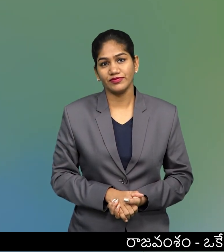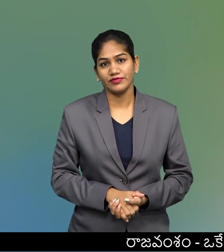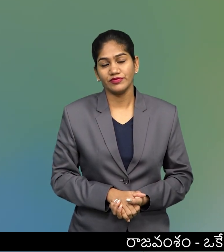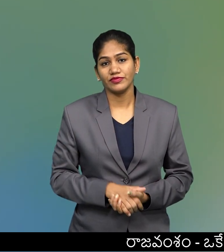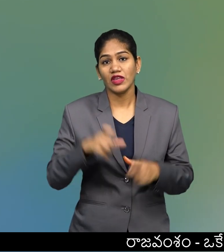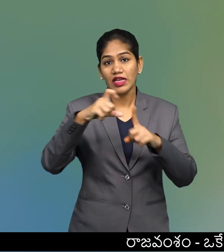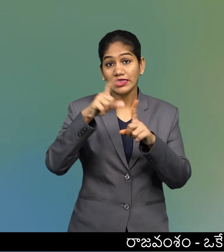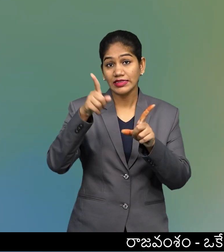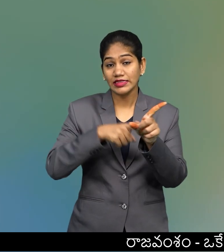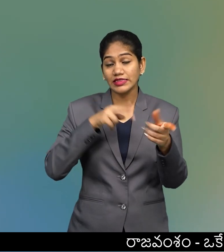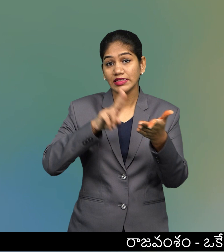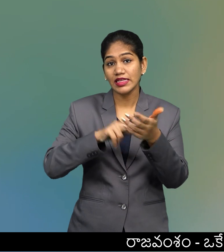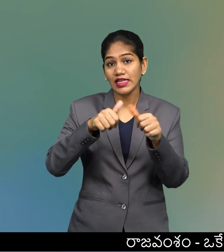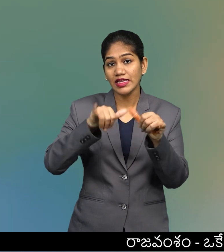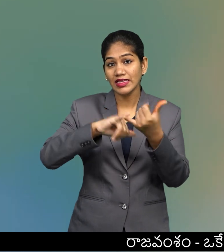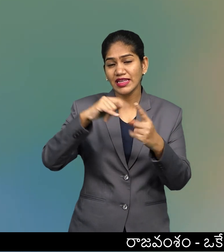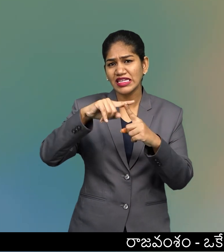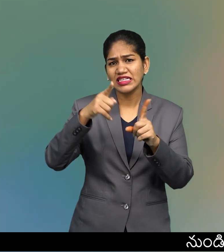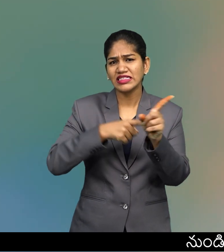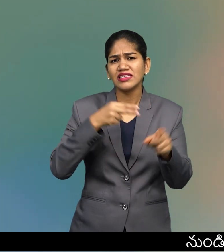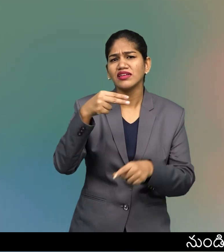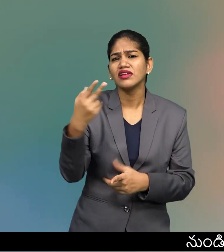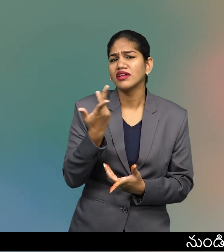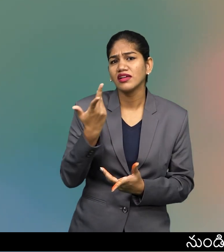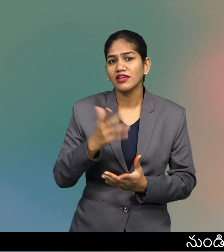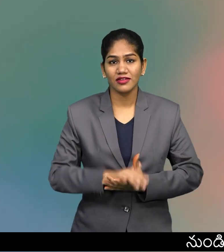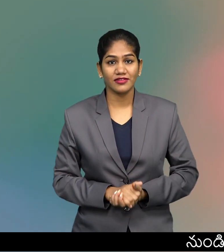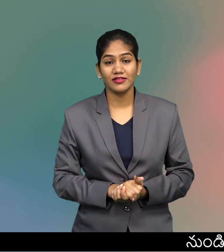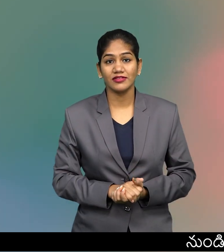రాజవంశం, ఒకే కుటుంబం లేదా సమూహం నుండి పాలకుల క్రమం.